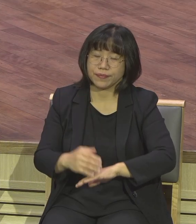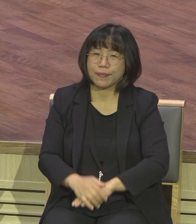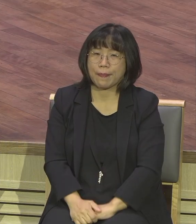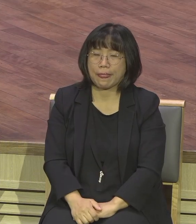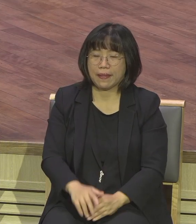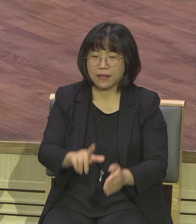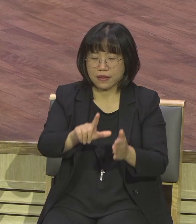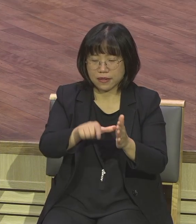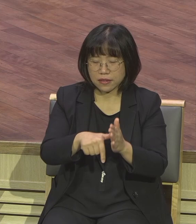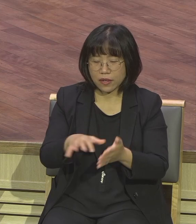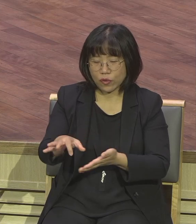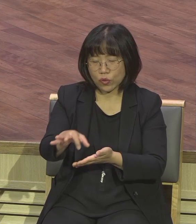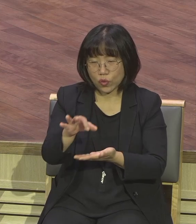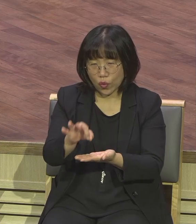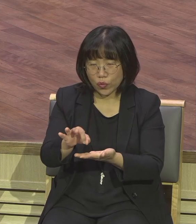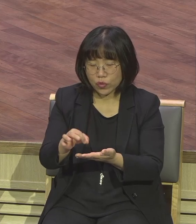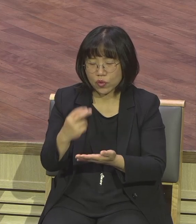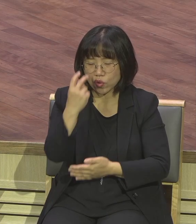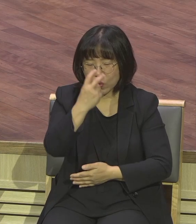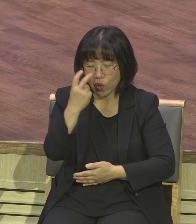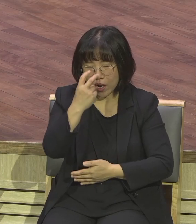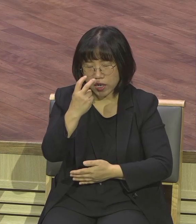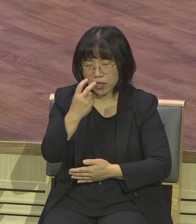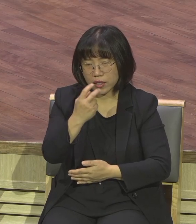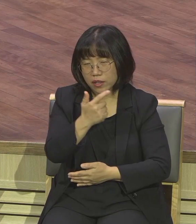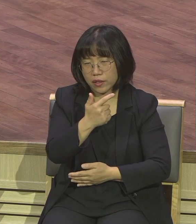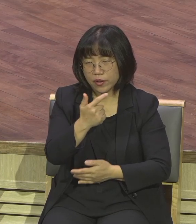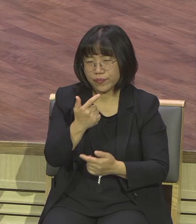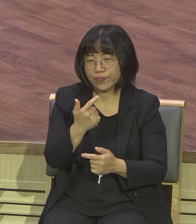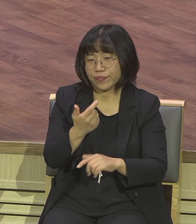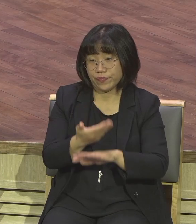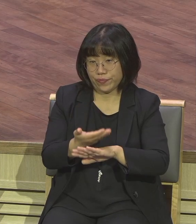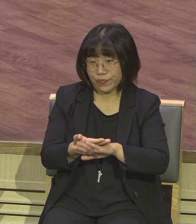관리, 물질 관리 다 다르지요. 서밋이 돼야 되니까.